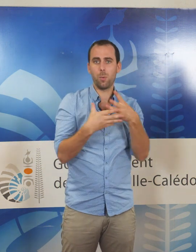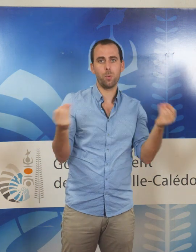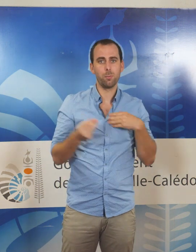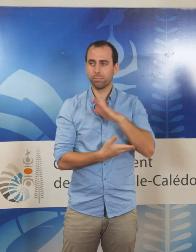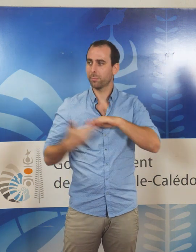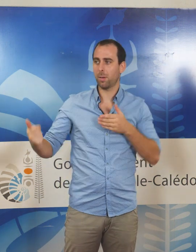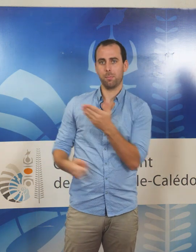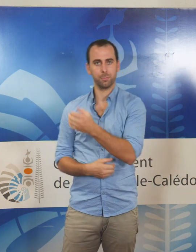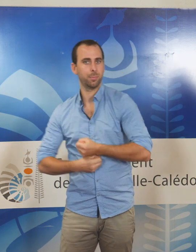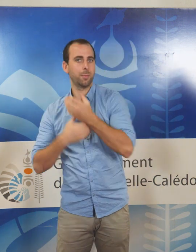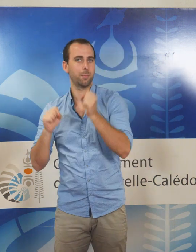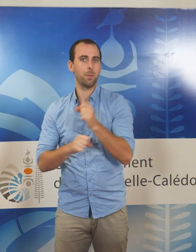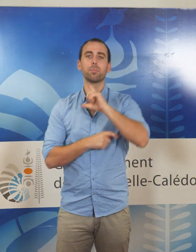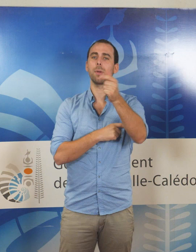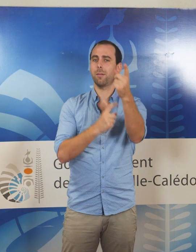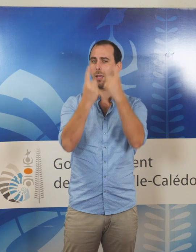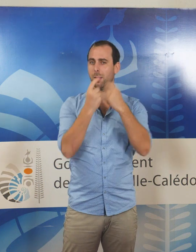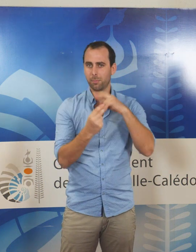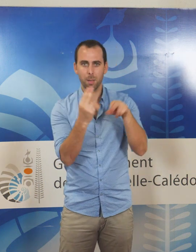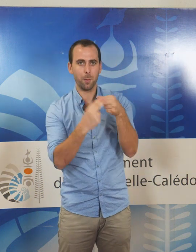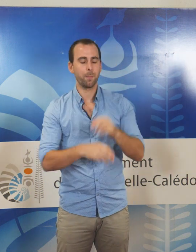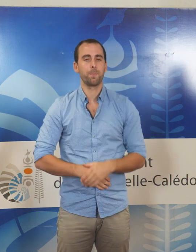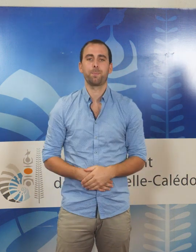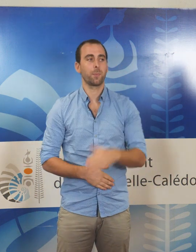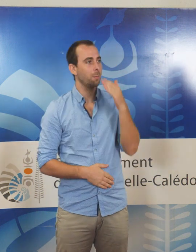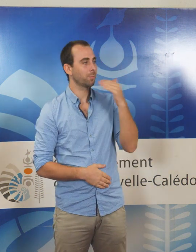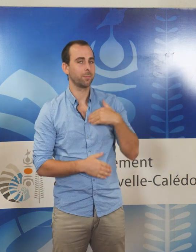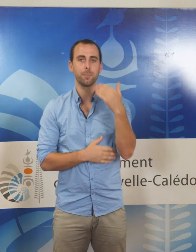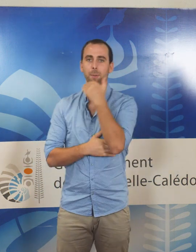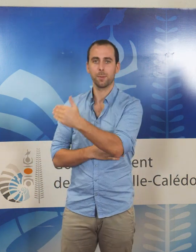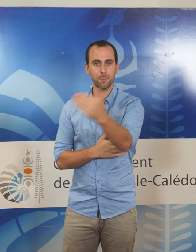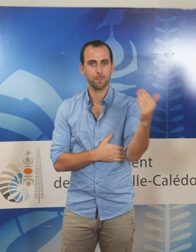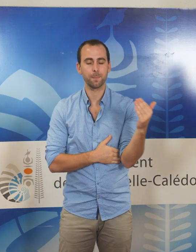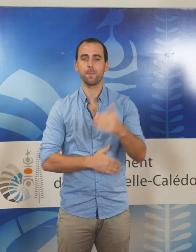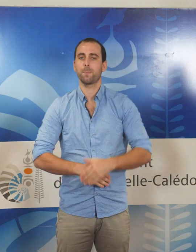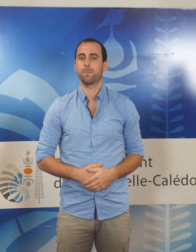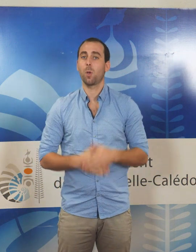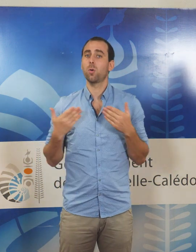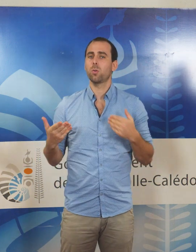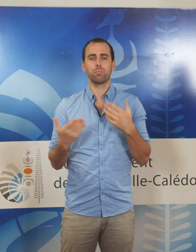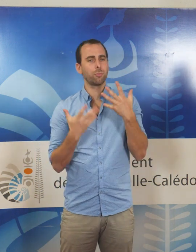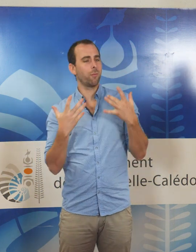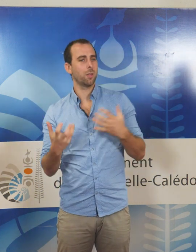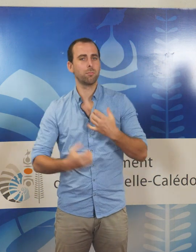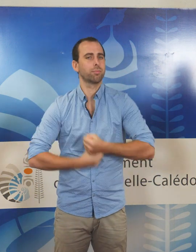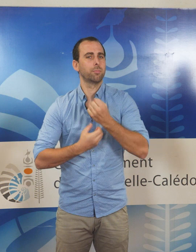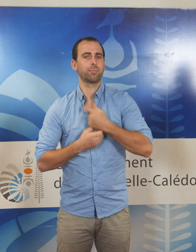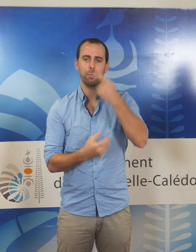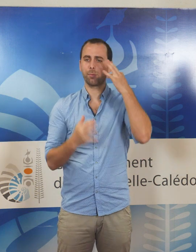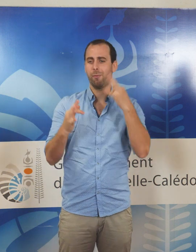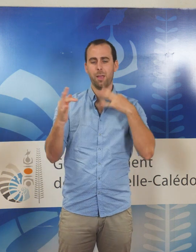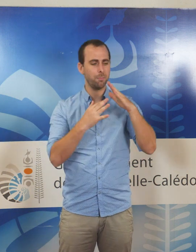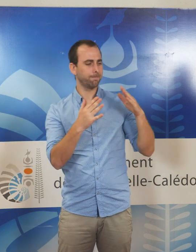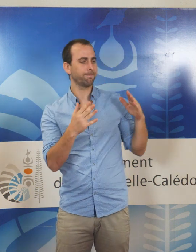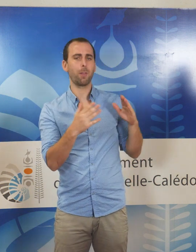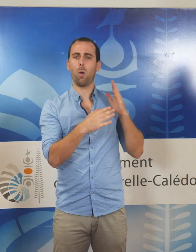après. Merci, bonjour à toutes et à tous. Je voulais vous faire aujourd'hui un premier bilan, un bilan intermédiaire de la